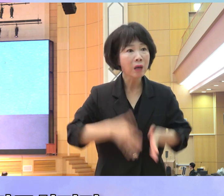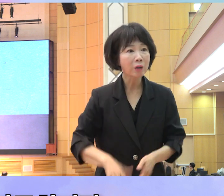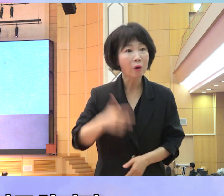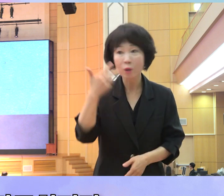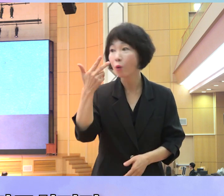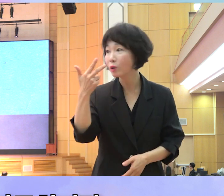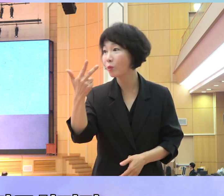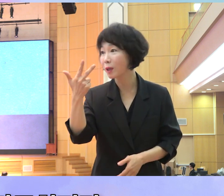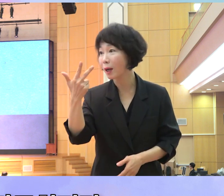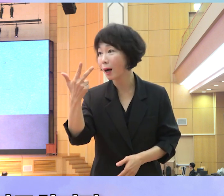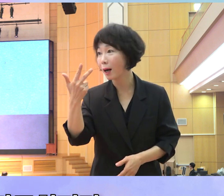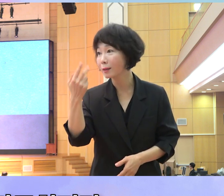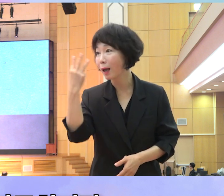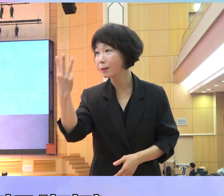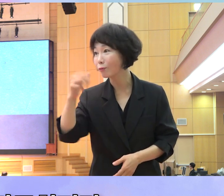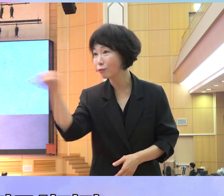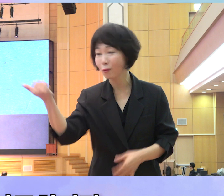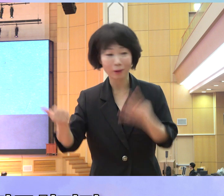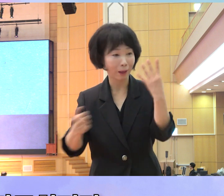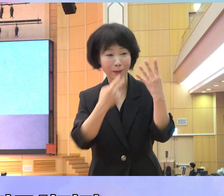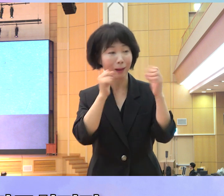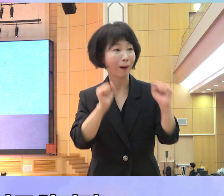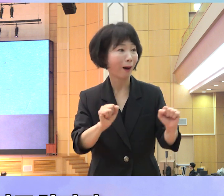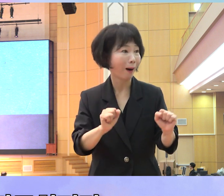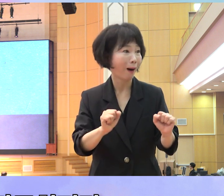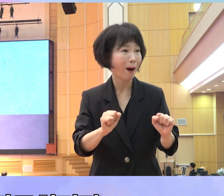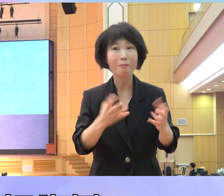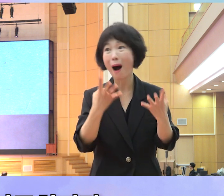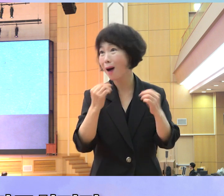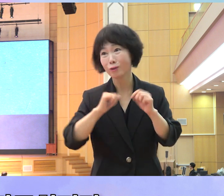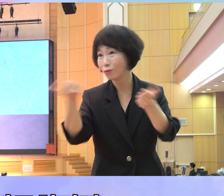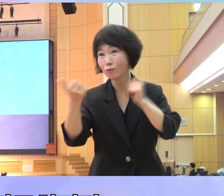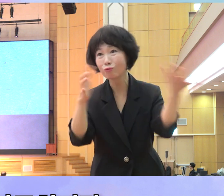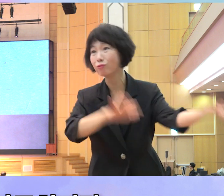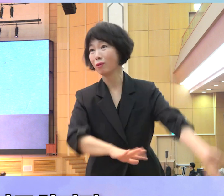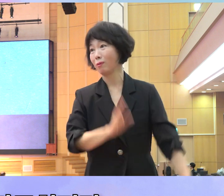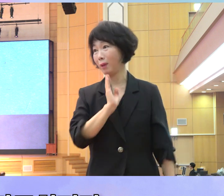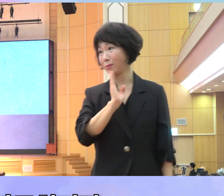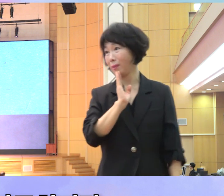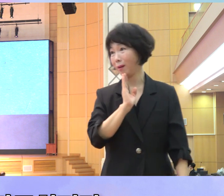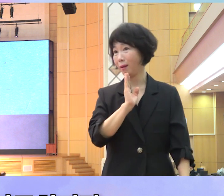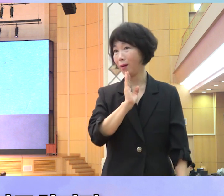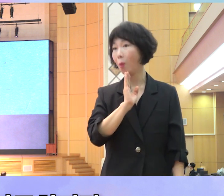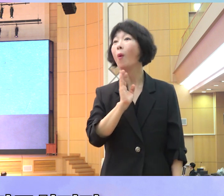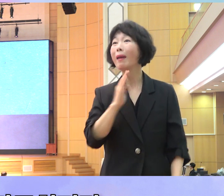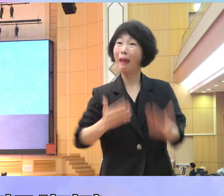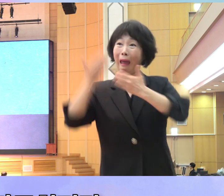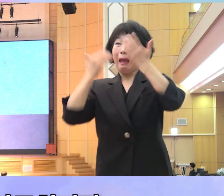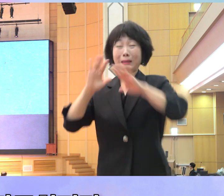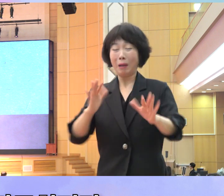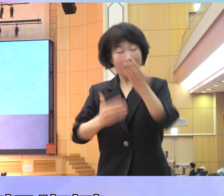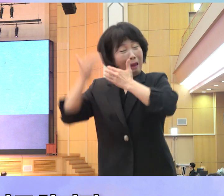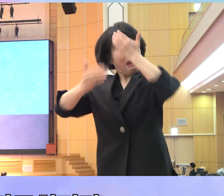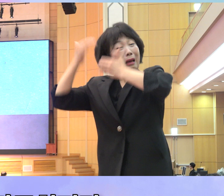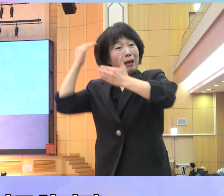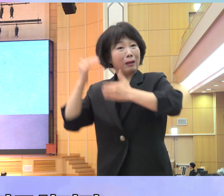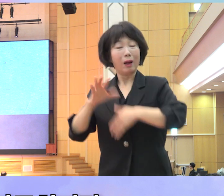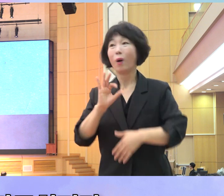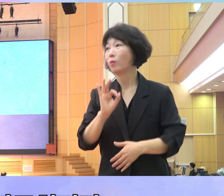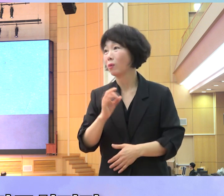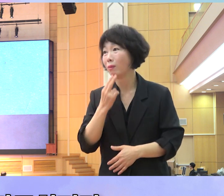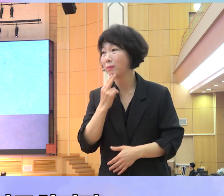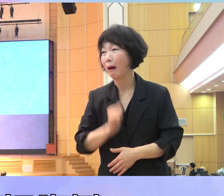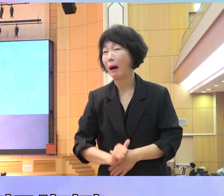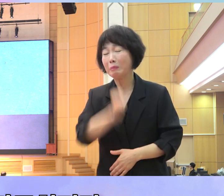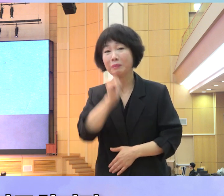간증에 목사님 그 바로 윗형인가 그래요, 손윗형인가 배고파가지고 그거 콩